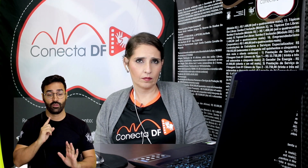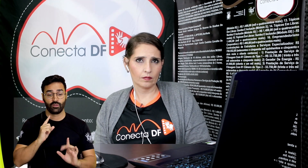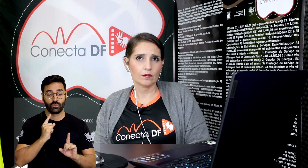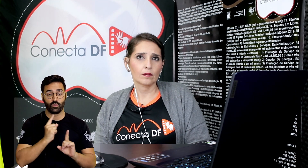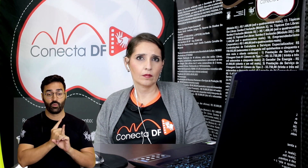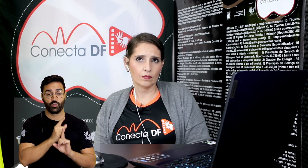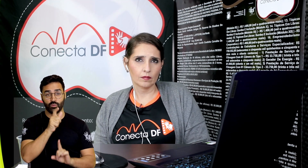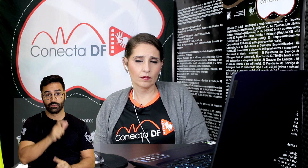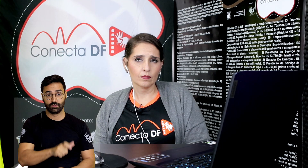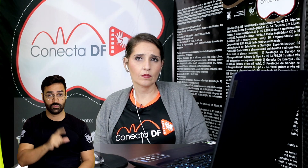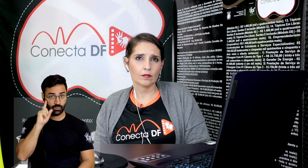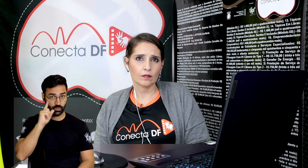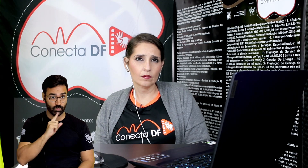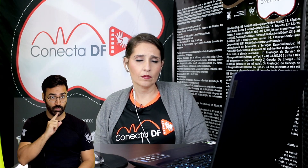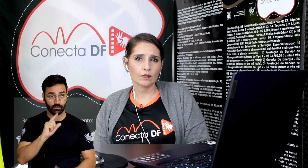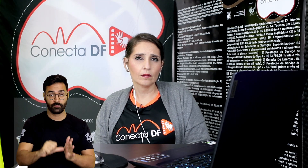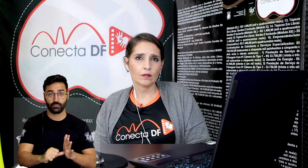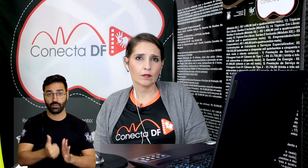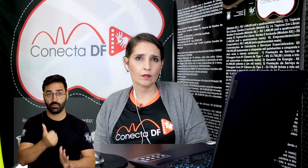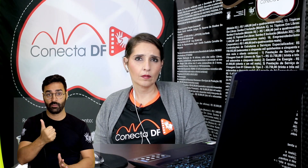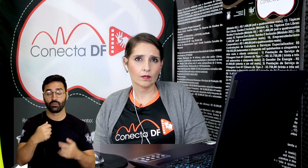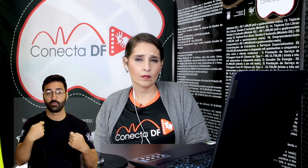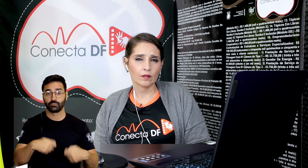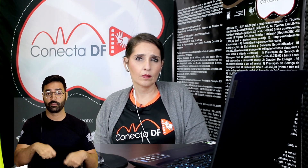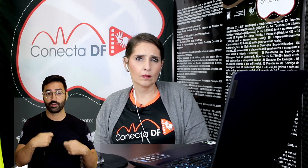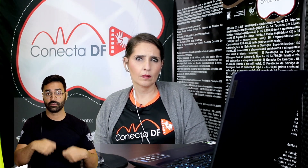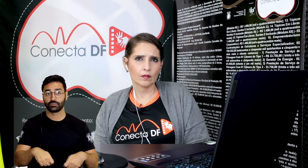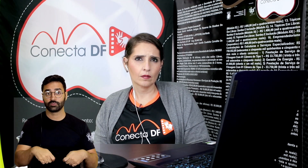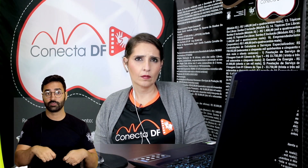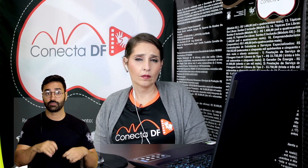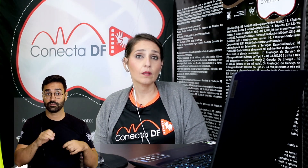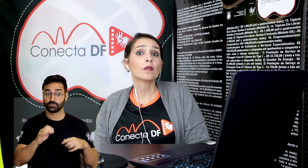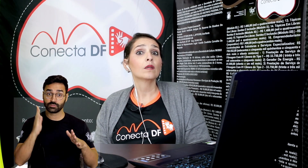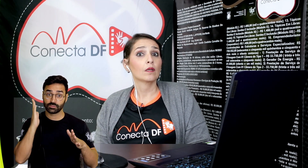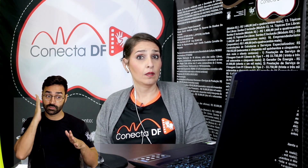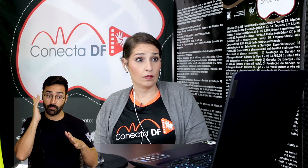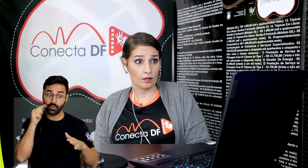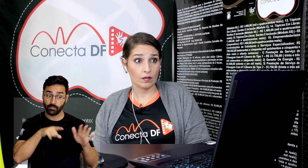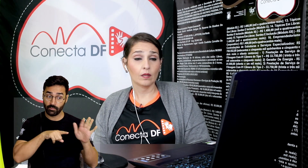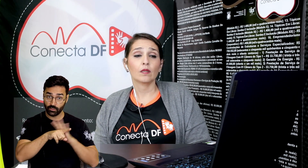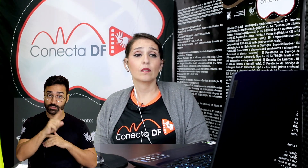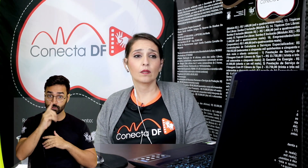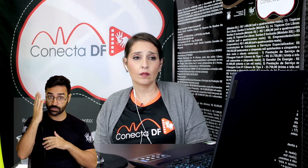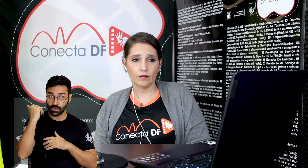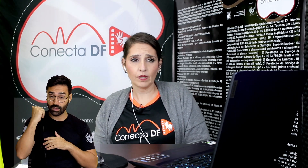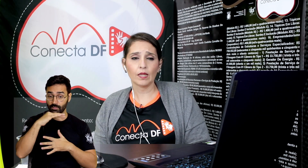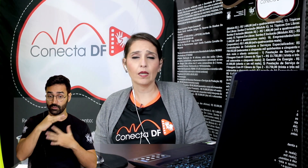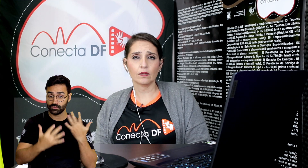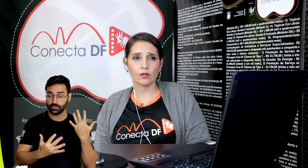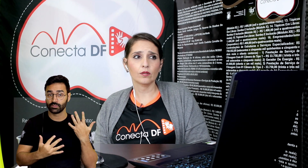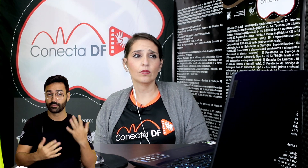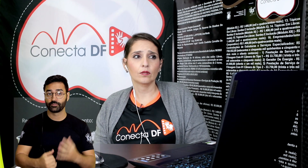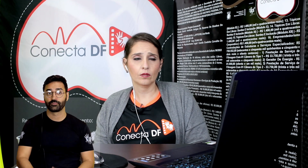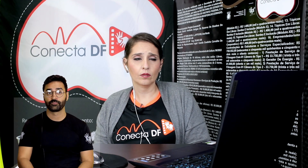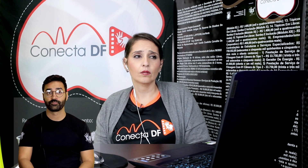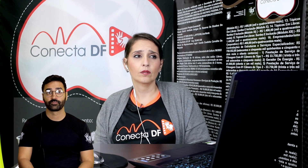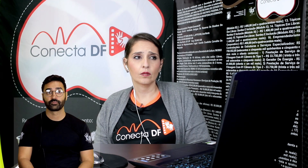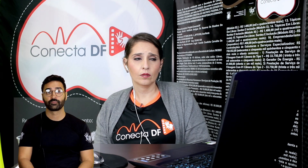surda, primeiro a gente precisa certificar se ela conhece a língua de sinais, né? Libras. É verdade.